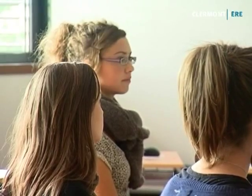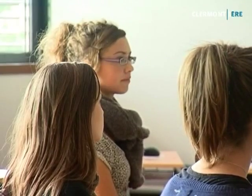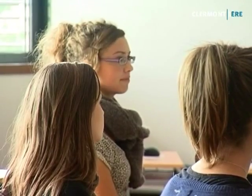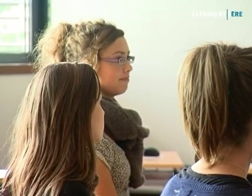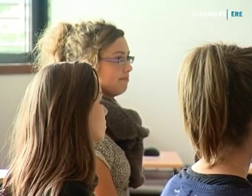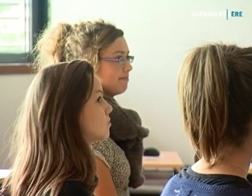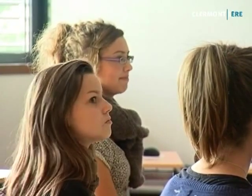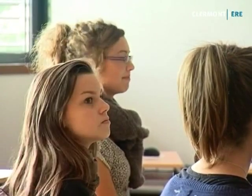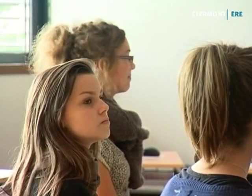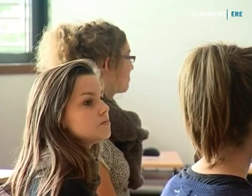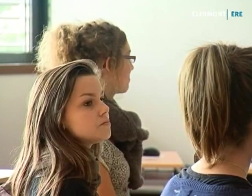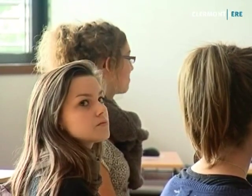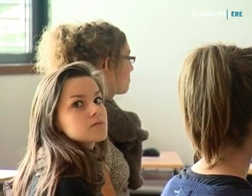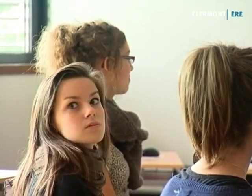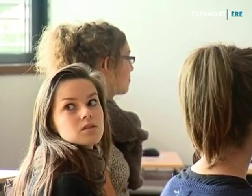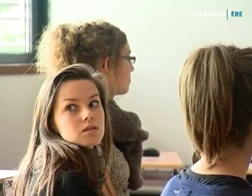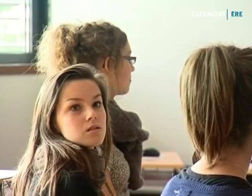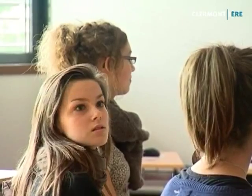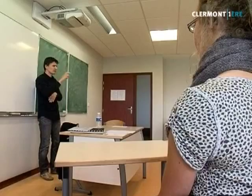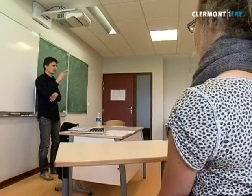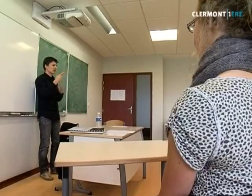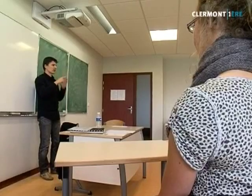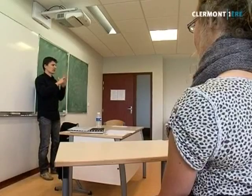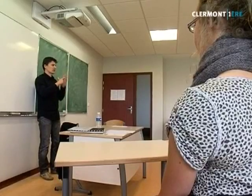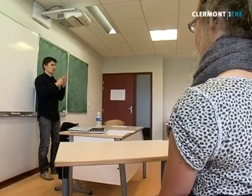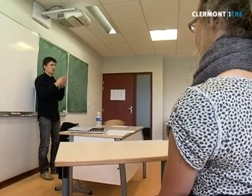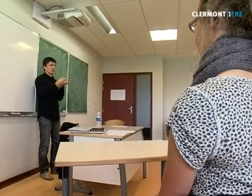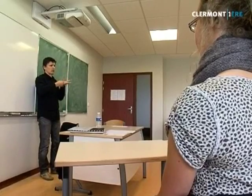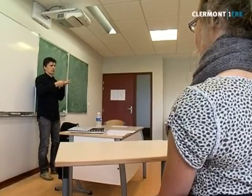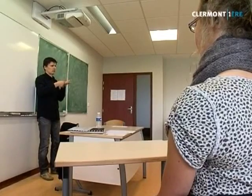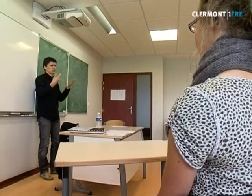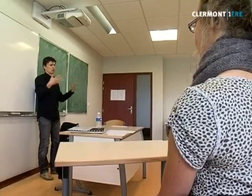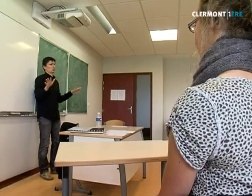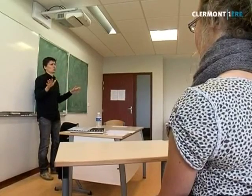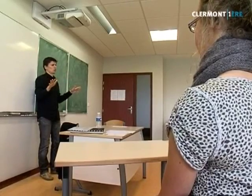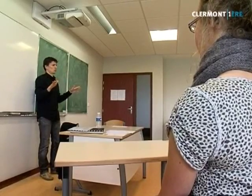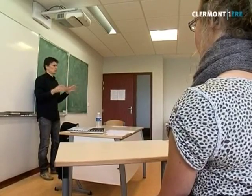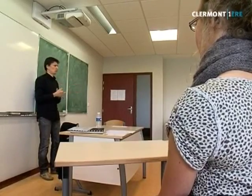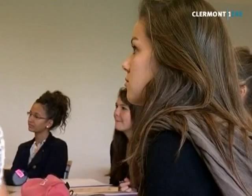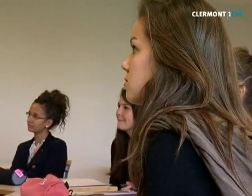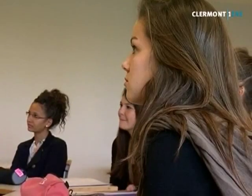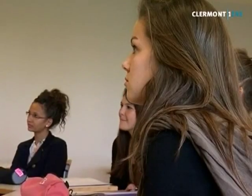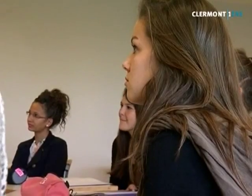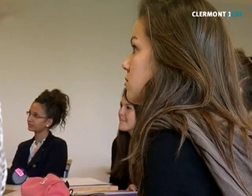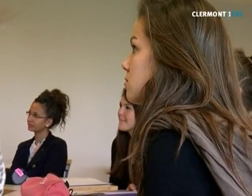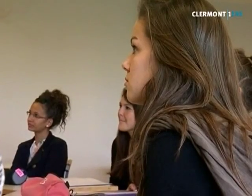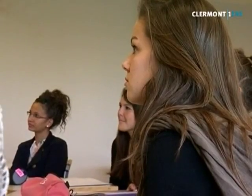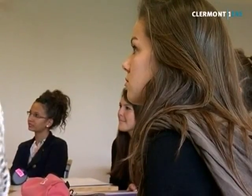Cet enseignement a commencé dans cet établissement à la rentrée, mais pour ces jeunes filles, ce n'est pas une première. Elles l'ont débutée au collège pour